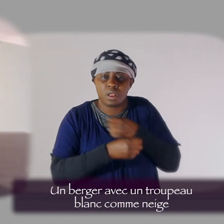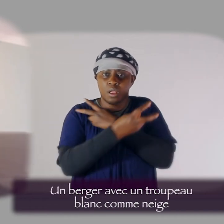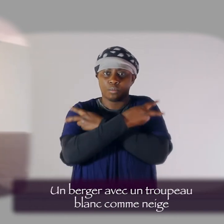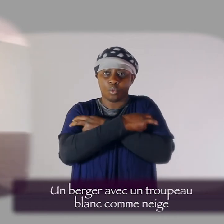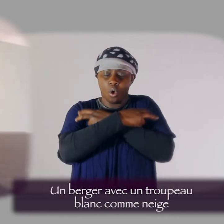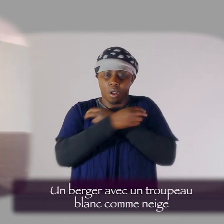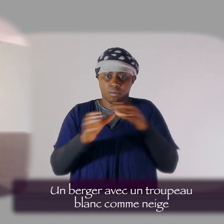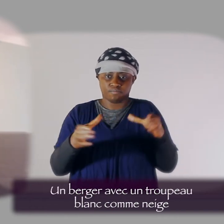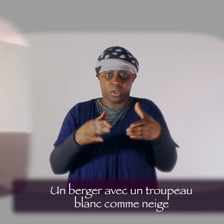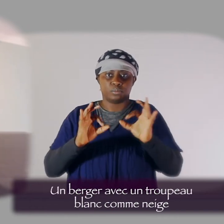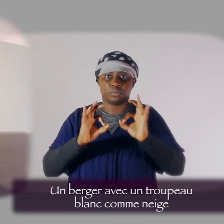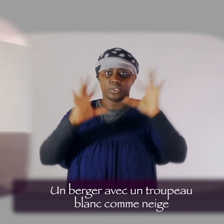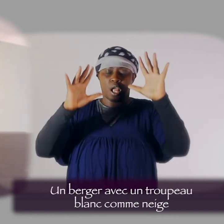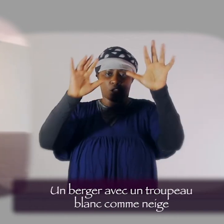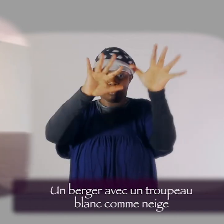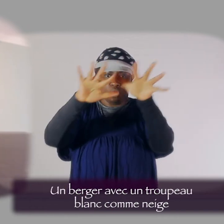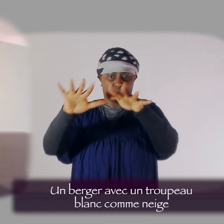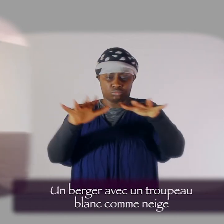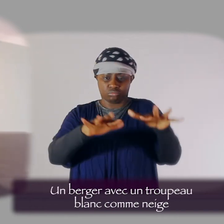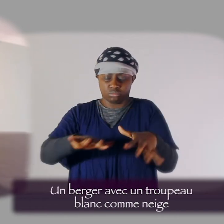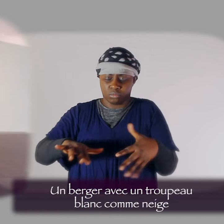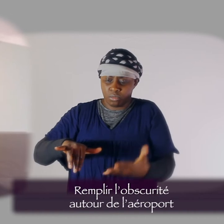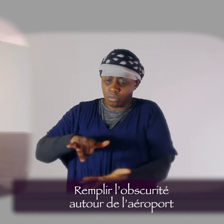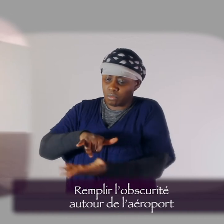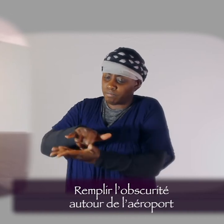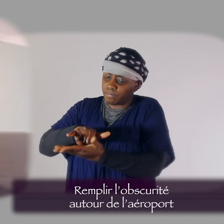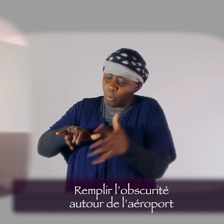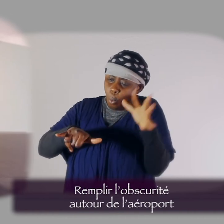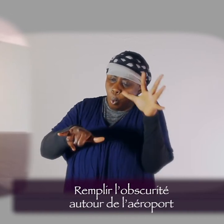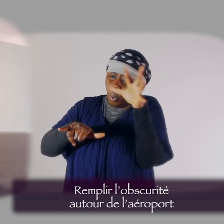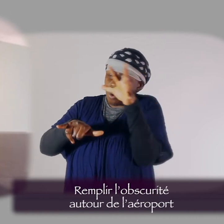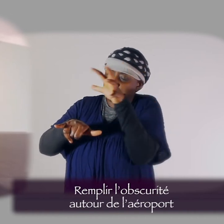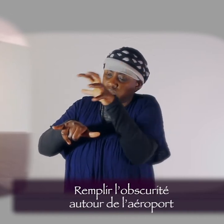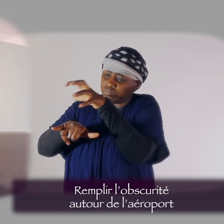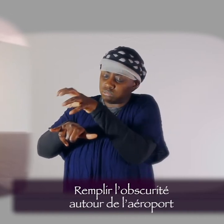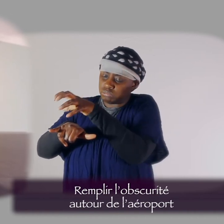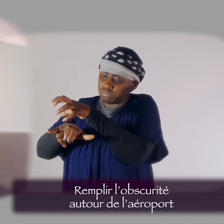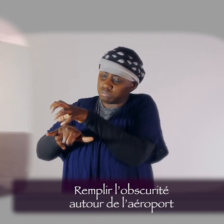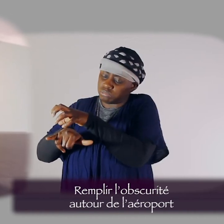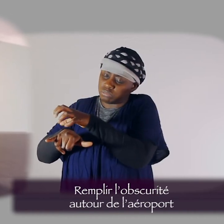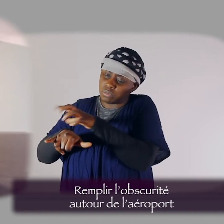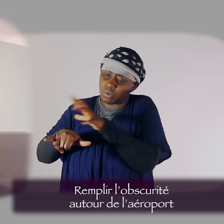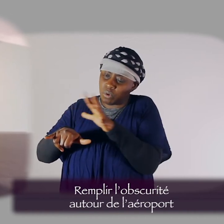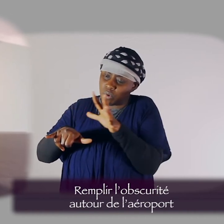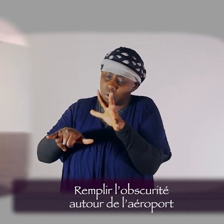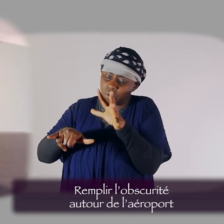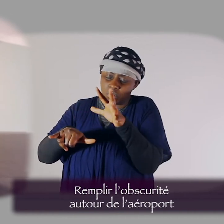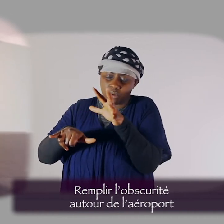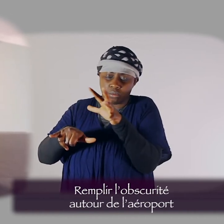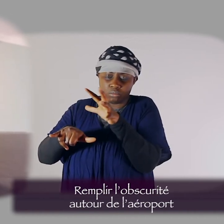牧羊人用雪白的羊群填满飞机场周围的黑暗。